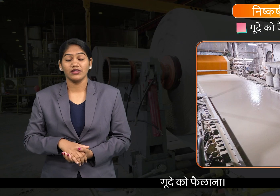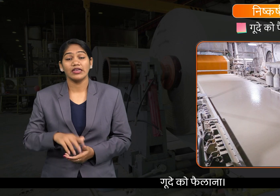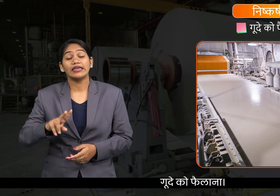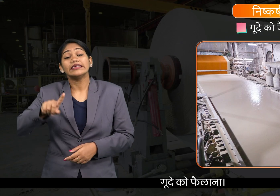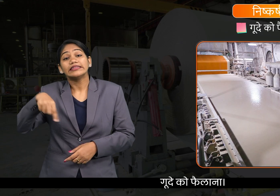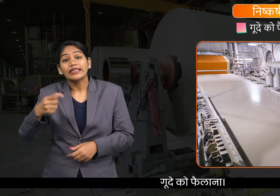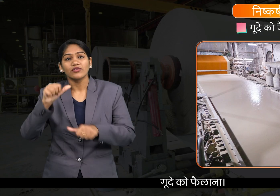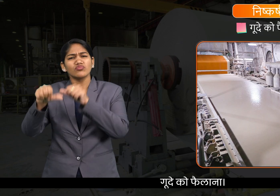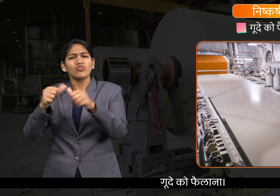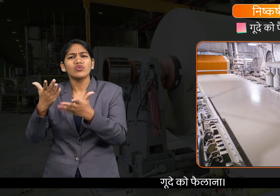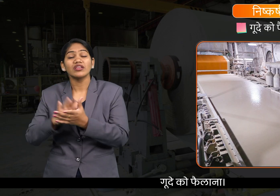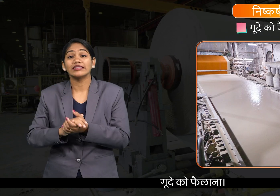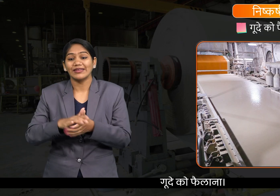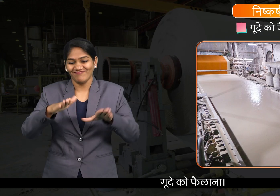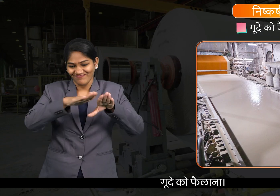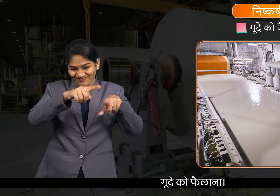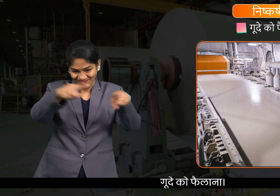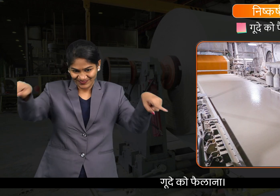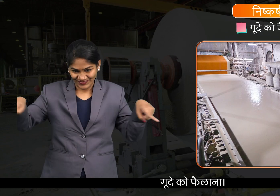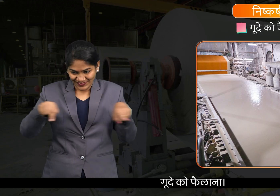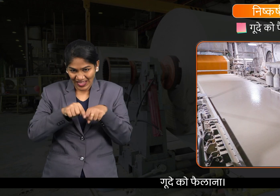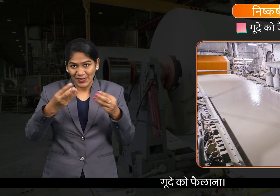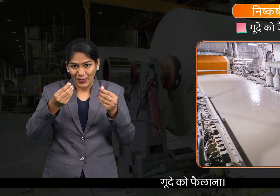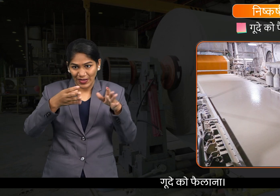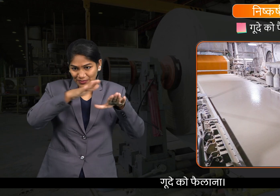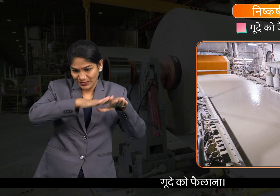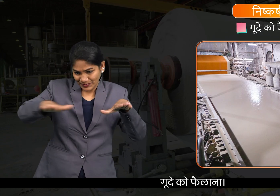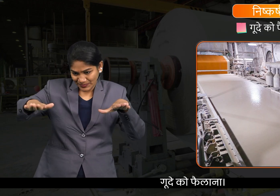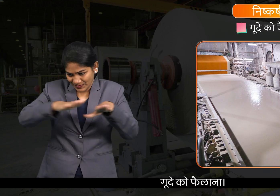तीसरा, गुद्दे को फैलाना।